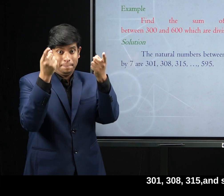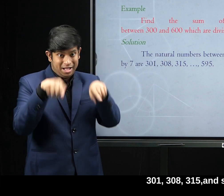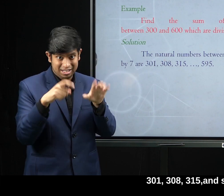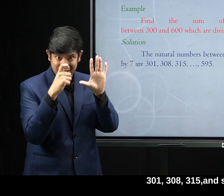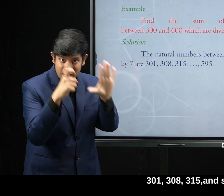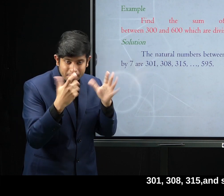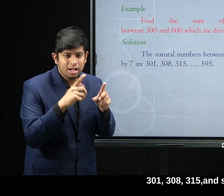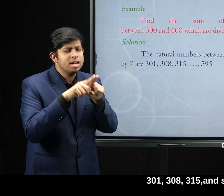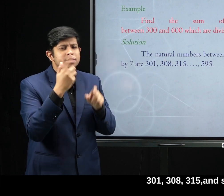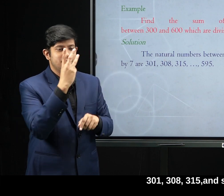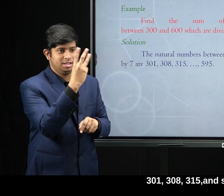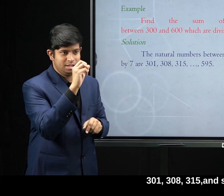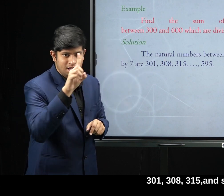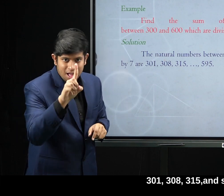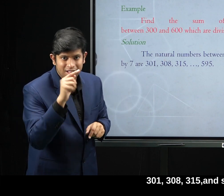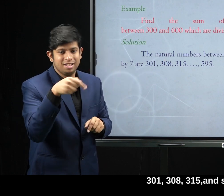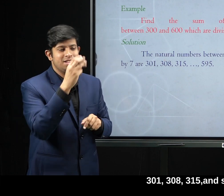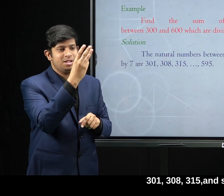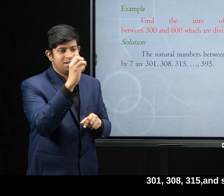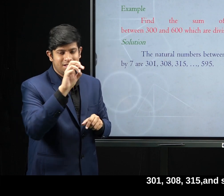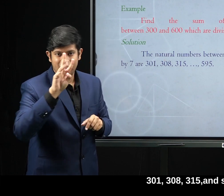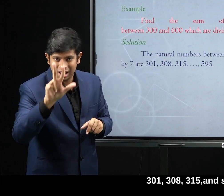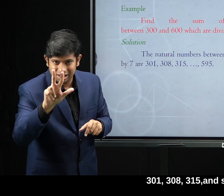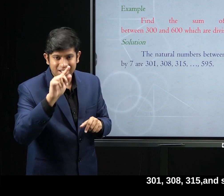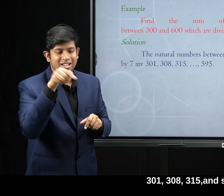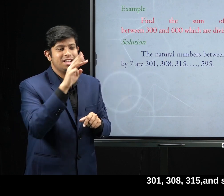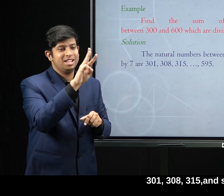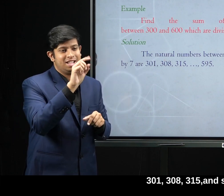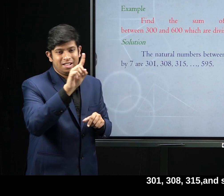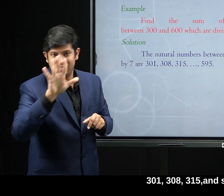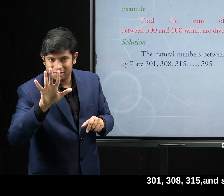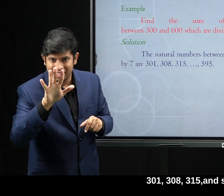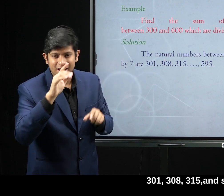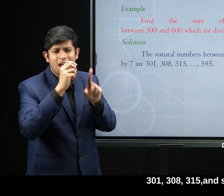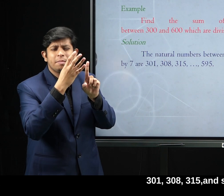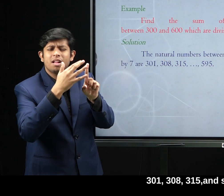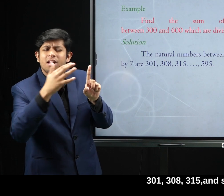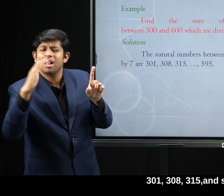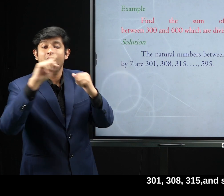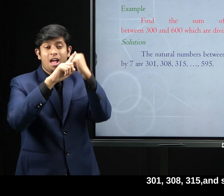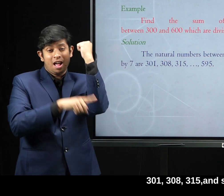301, 308, 315 అండ్ సో ఆన్ 595.